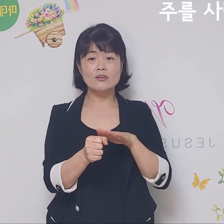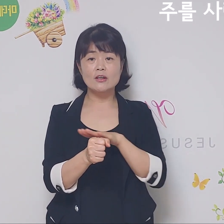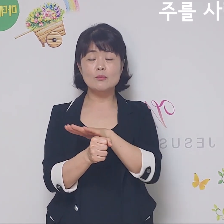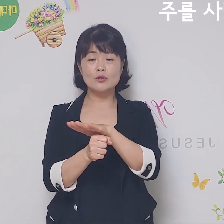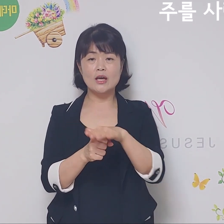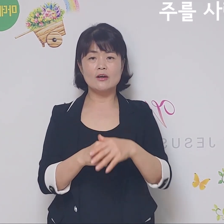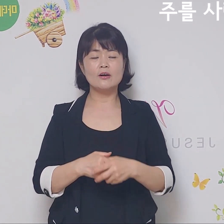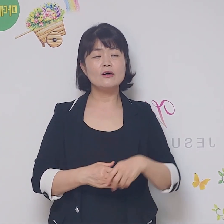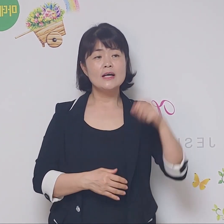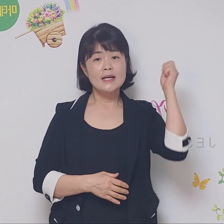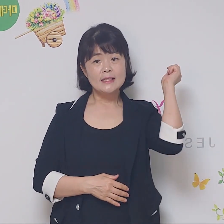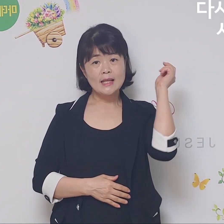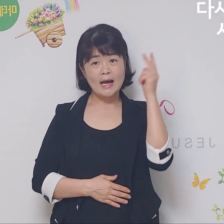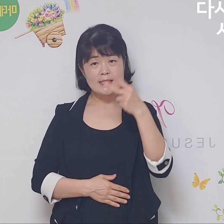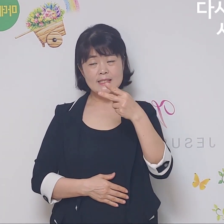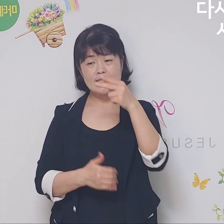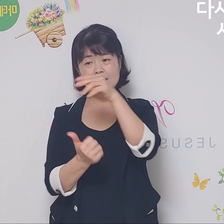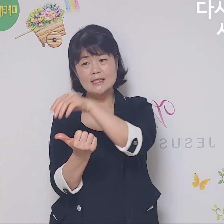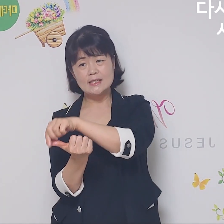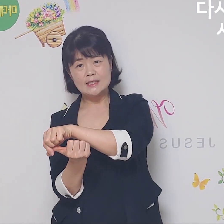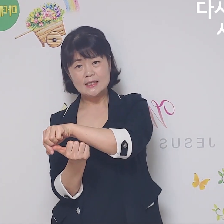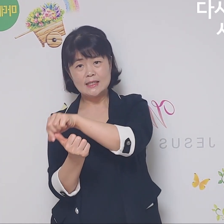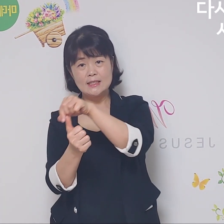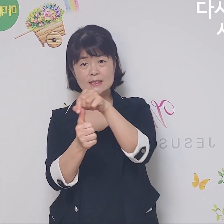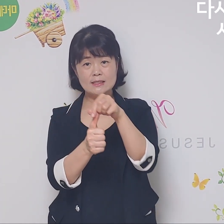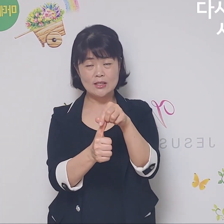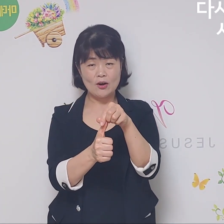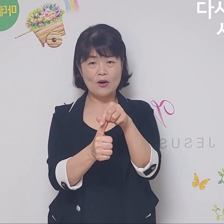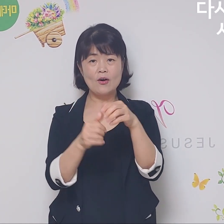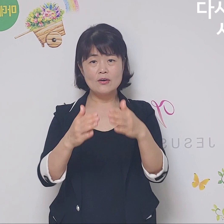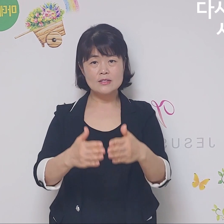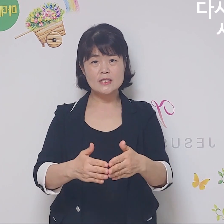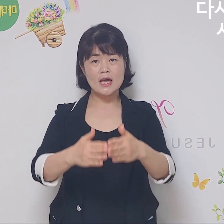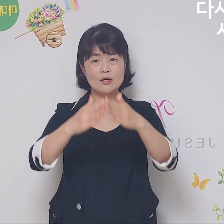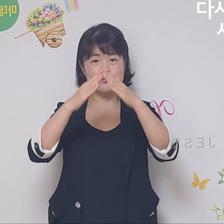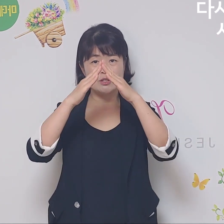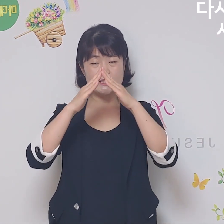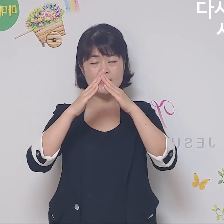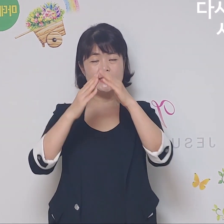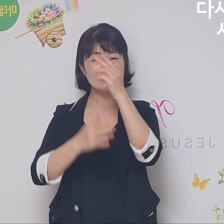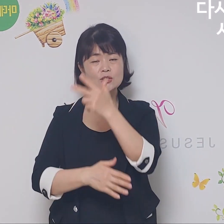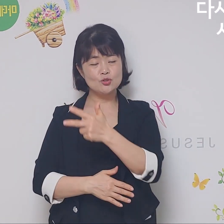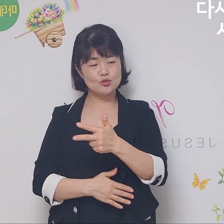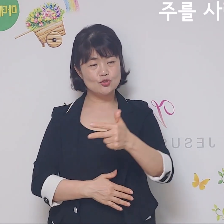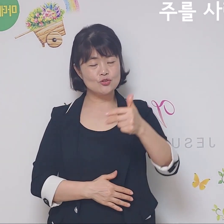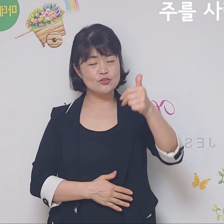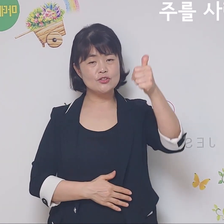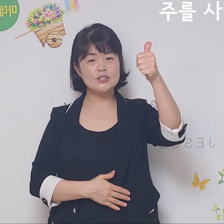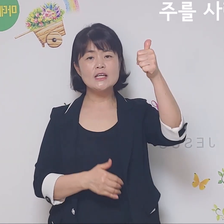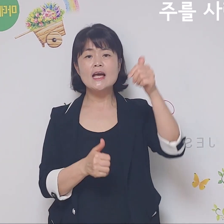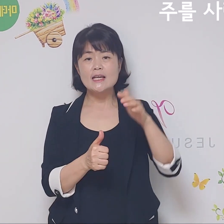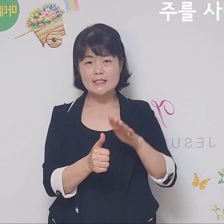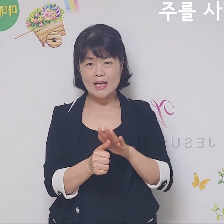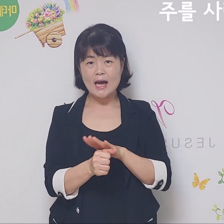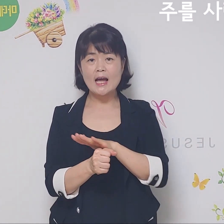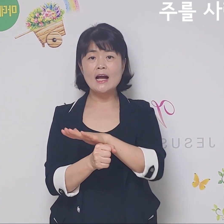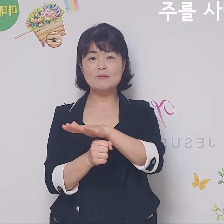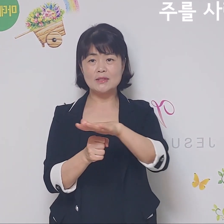연결해 볼게요. 다시 일으켜 세우신 주를 사랑합니다.